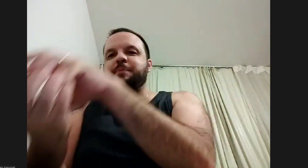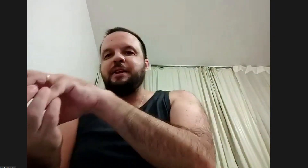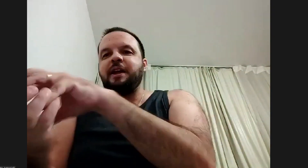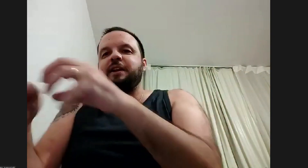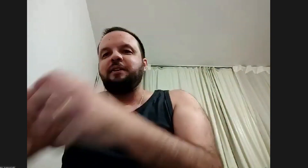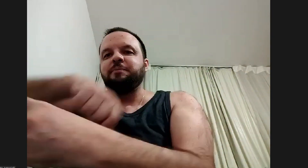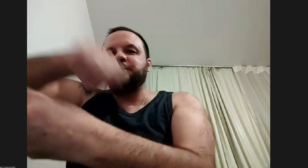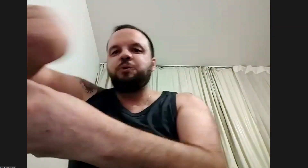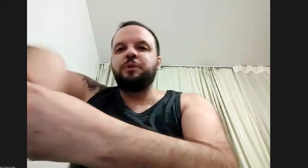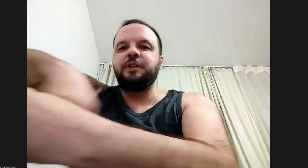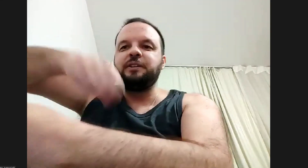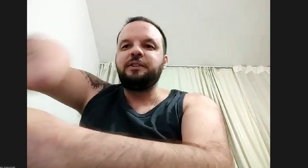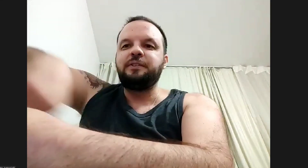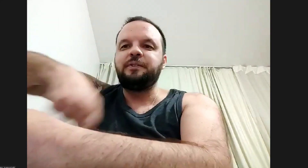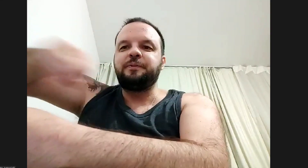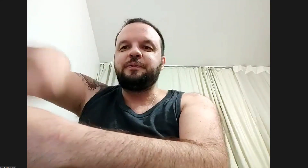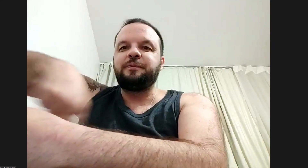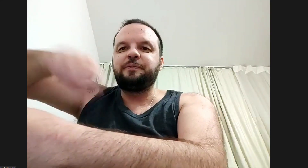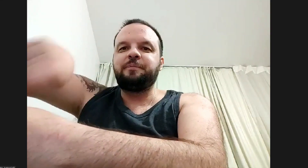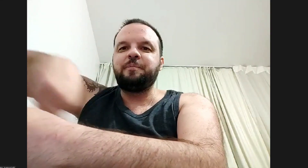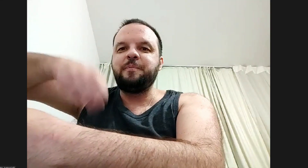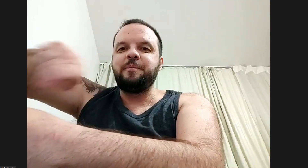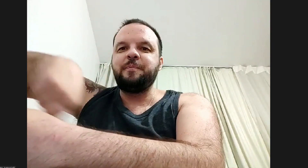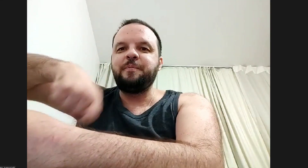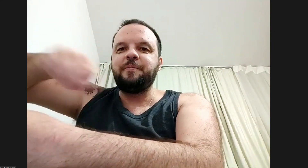na panela, mistura